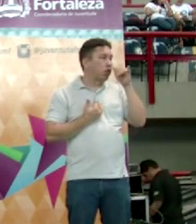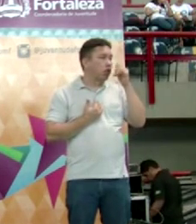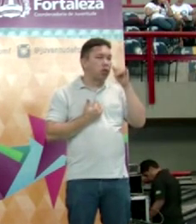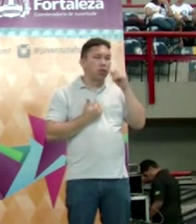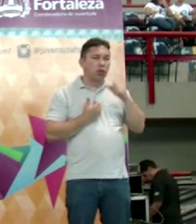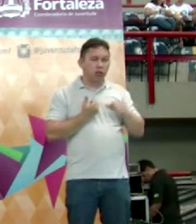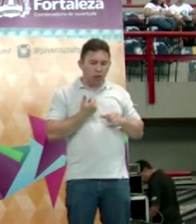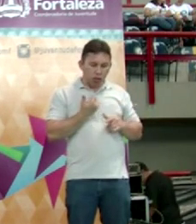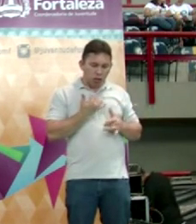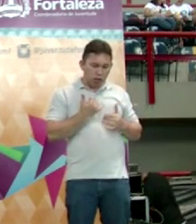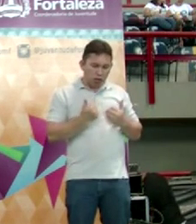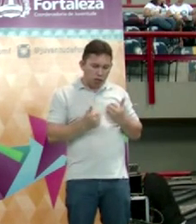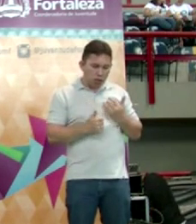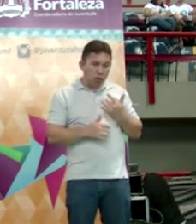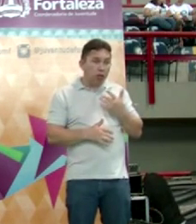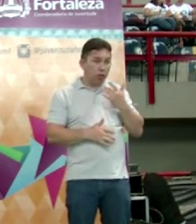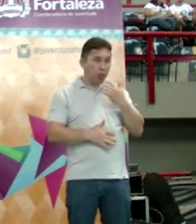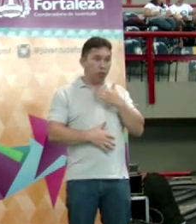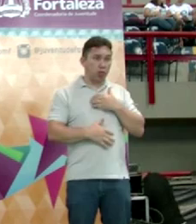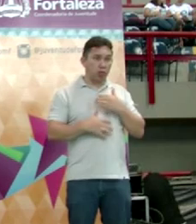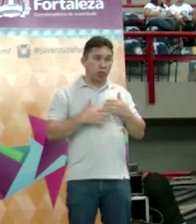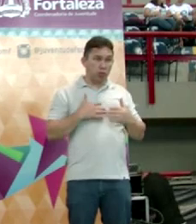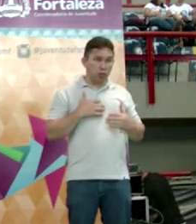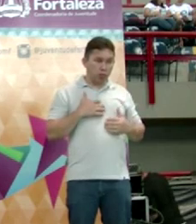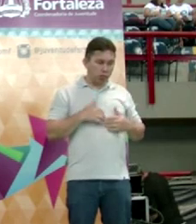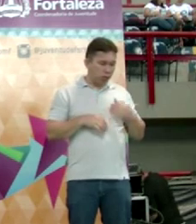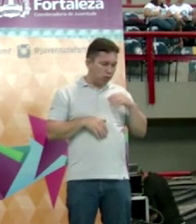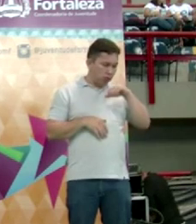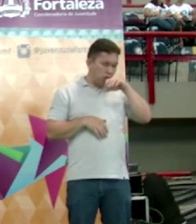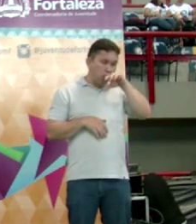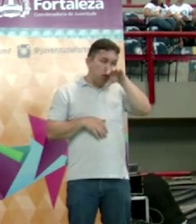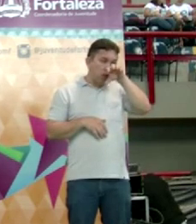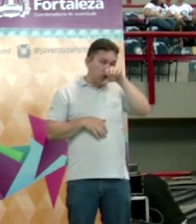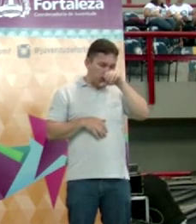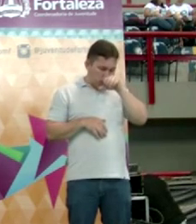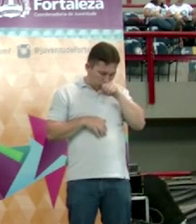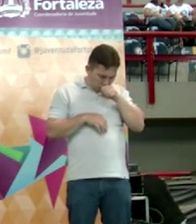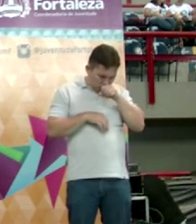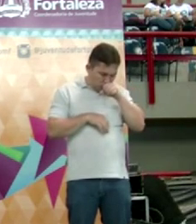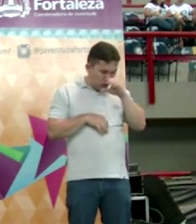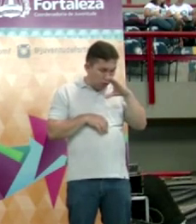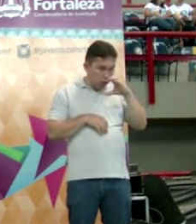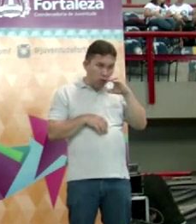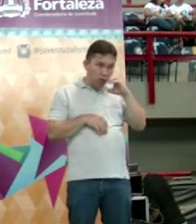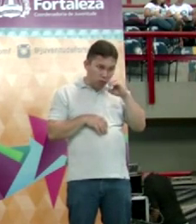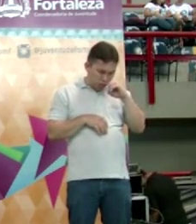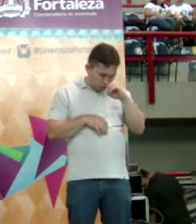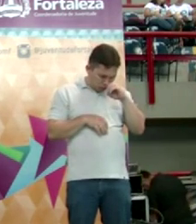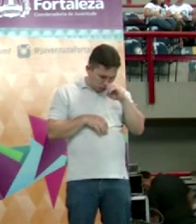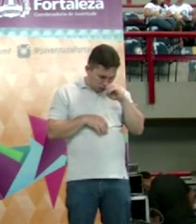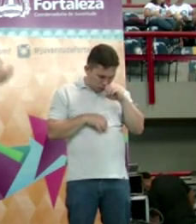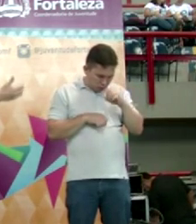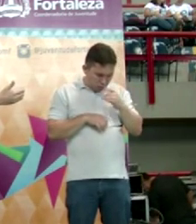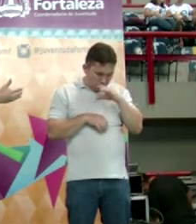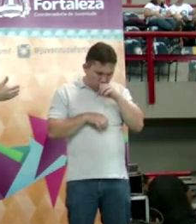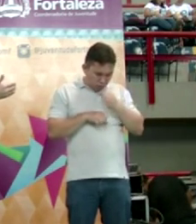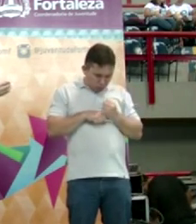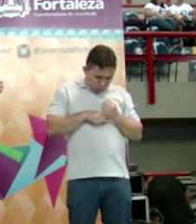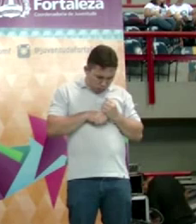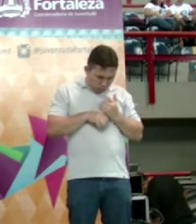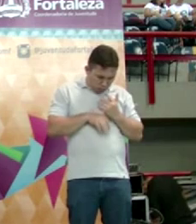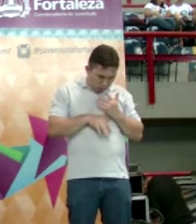é o quê? É a energia para o nosso organismo. Então, se você respira uma determinada quantidade de monóxido de carbono, você faz